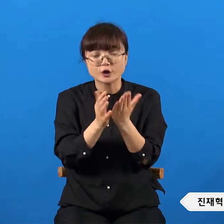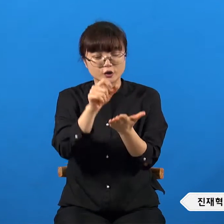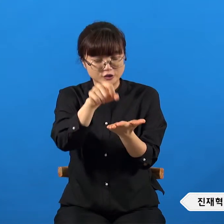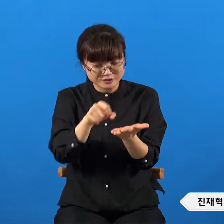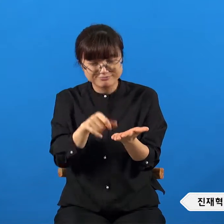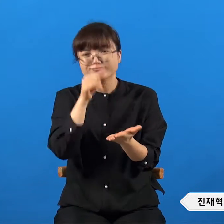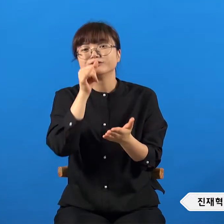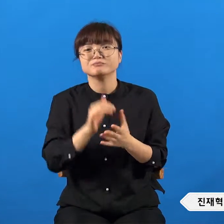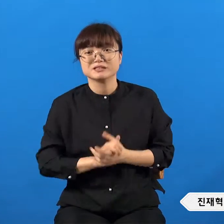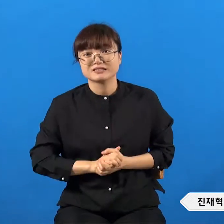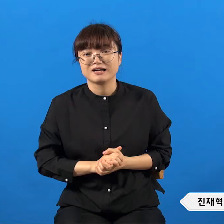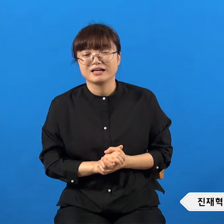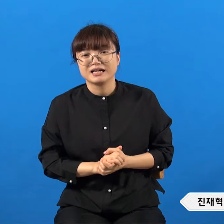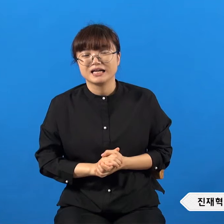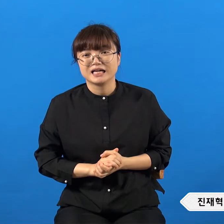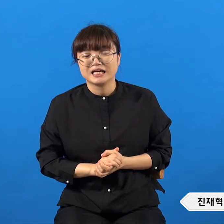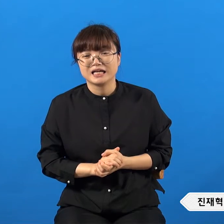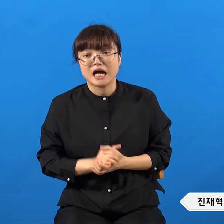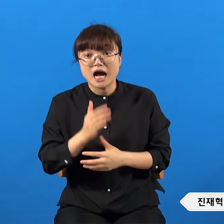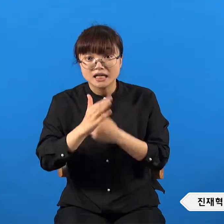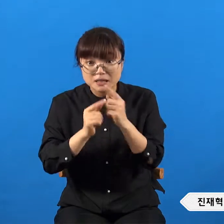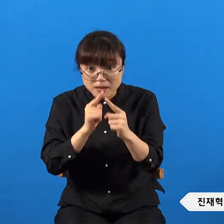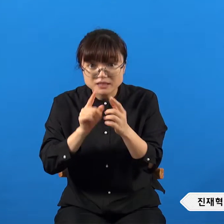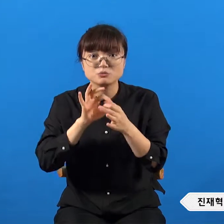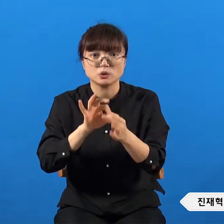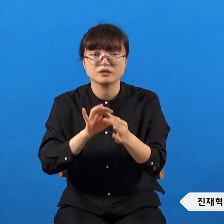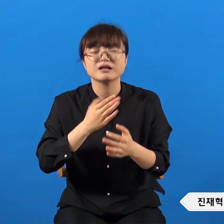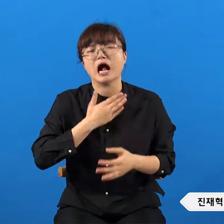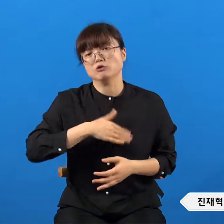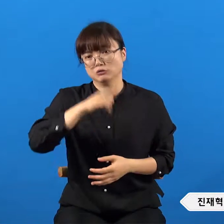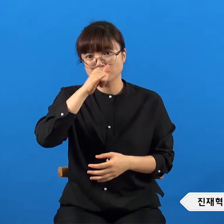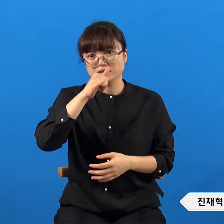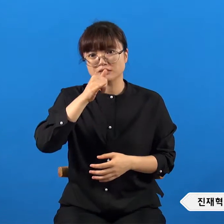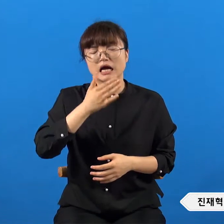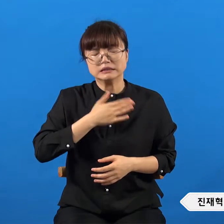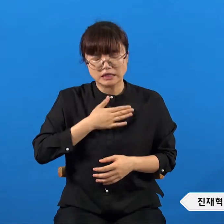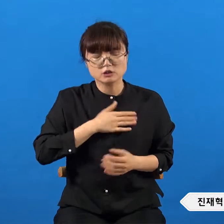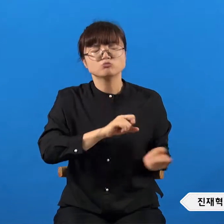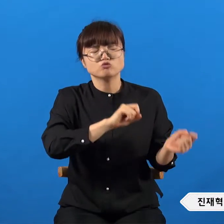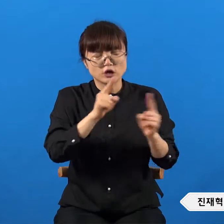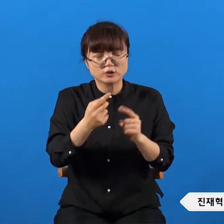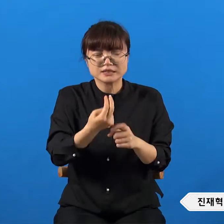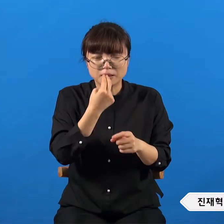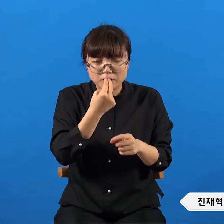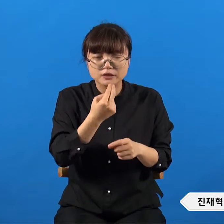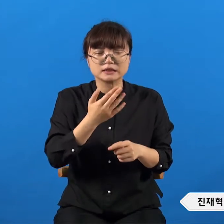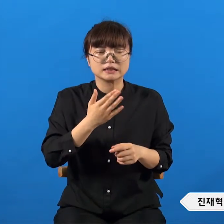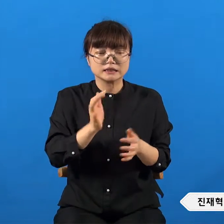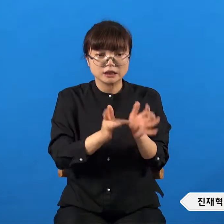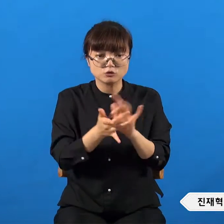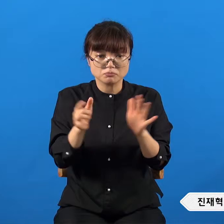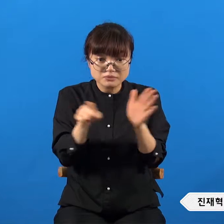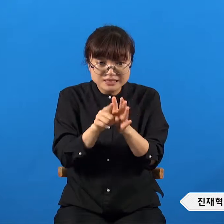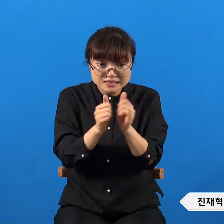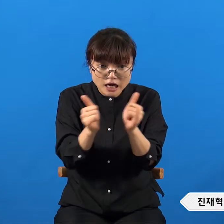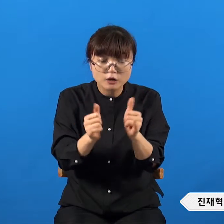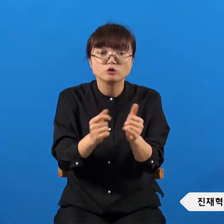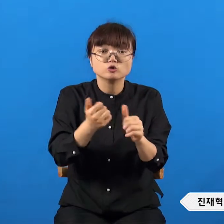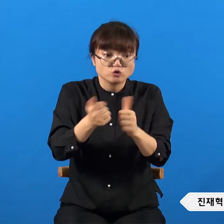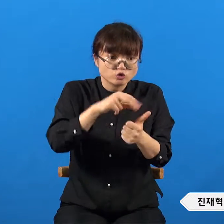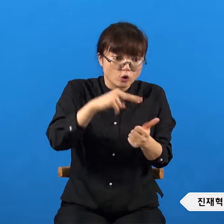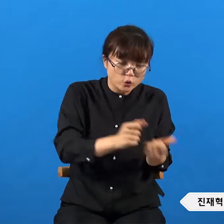성경은 말씀하십니다. 우리는 하나님의 말씀을 통해서 알고 있습니다. 나는 부활이요 생명이니 나를 믿는 자는